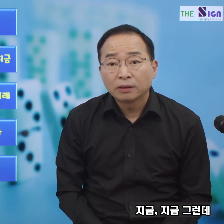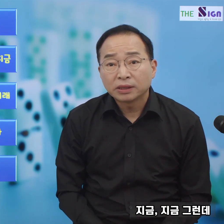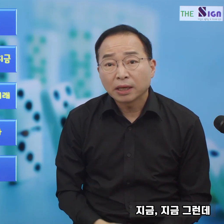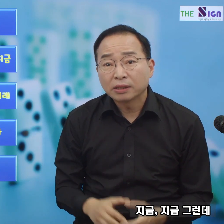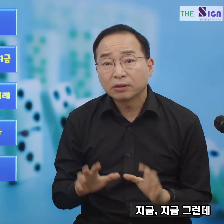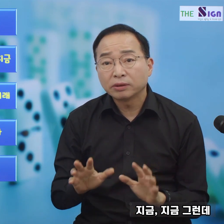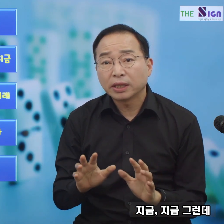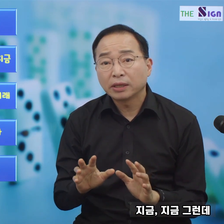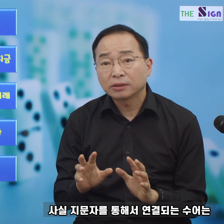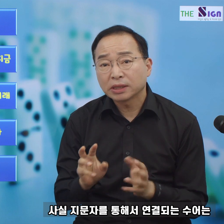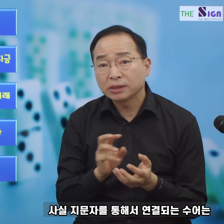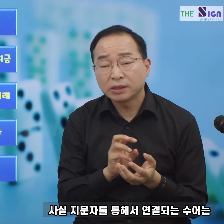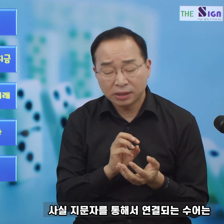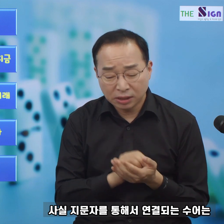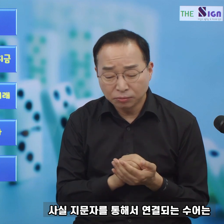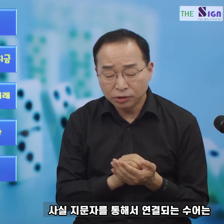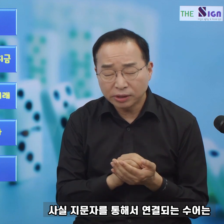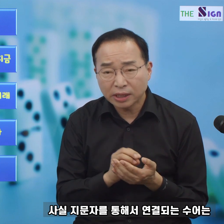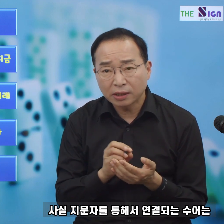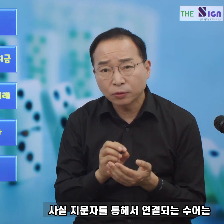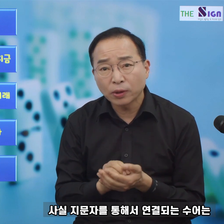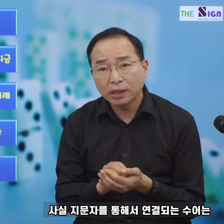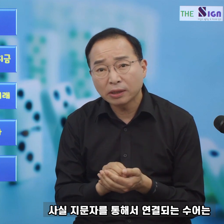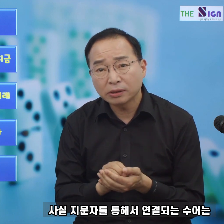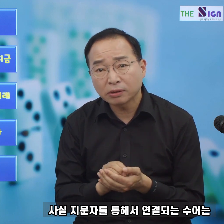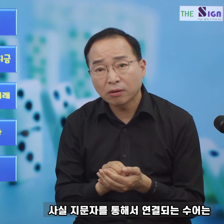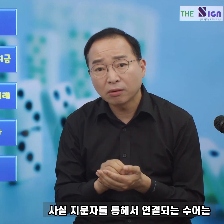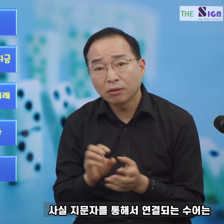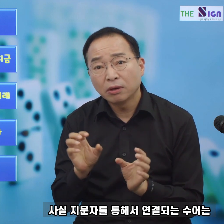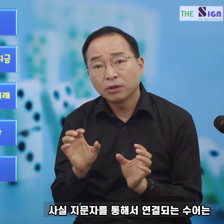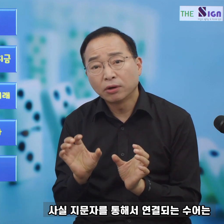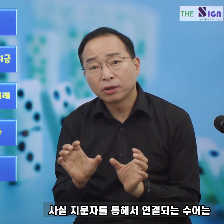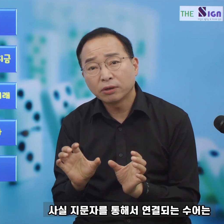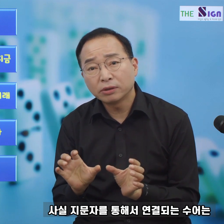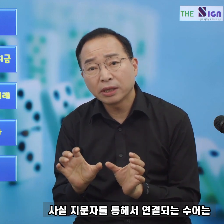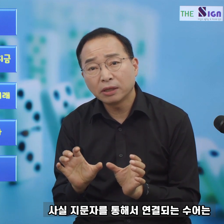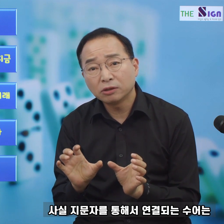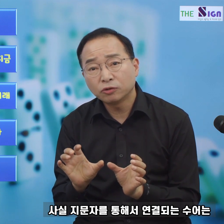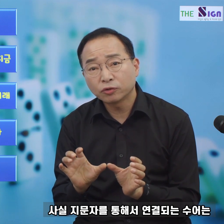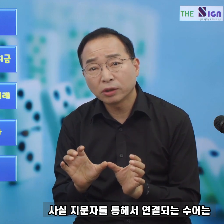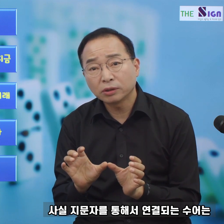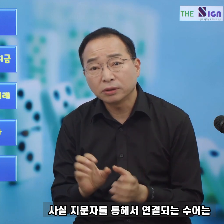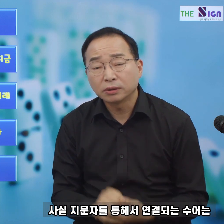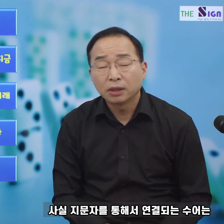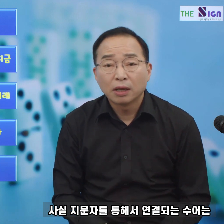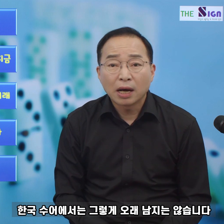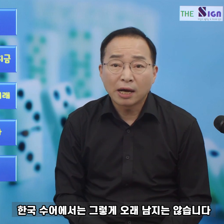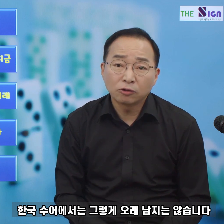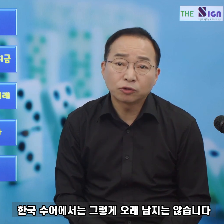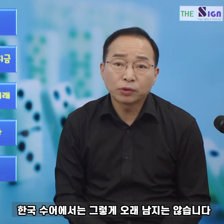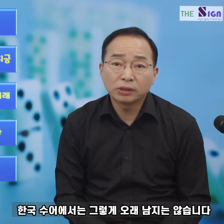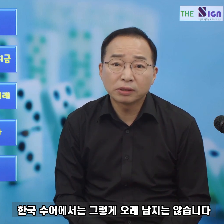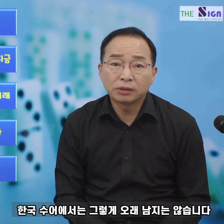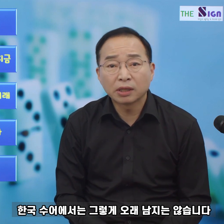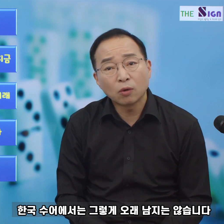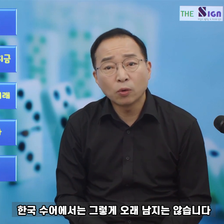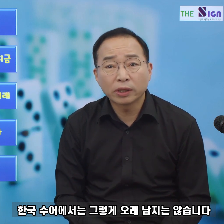자, 그런데 사실 이제 지문자를 통해서 연결되는 수어는 한국 수어에서는 그렇게 오래